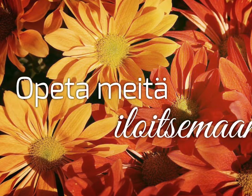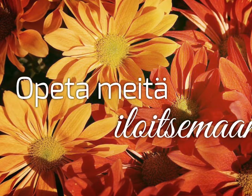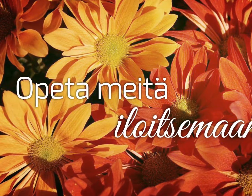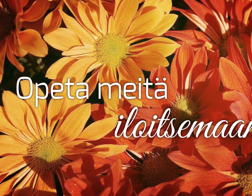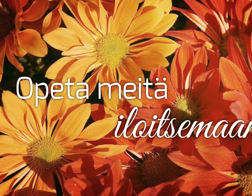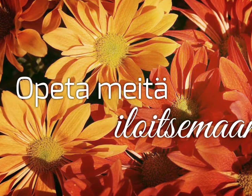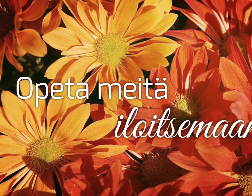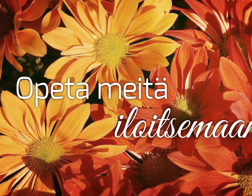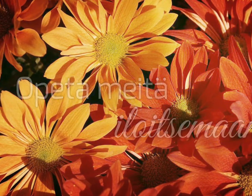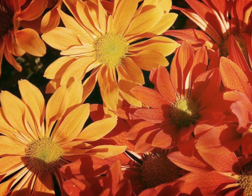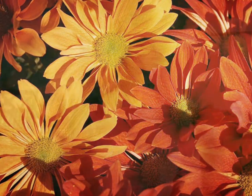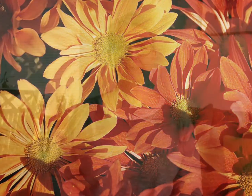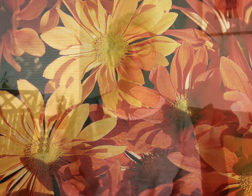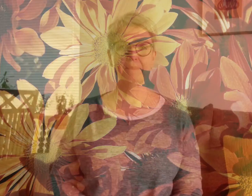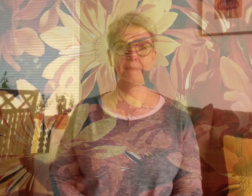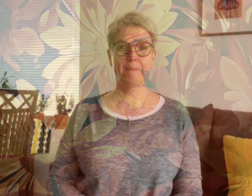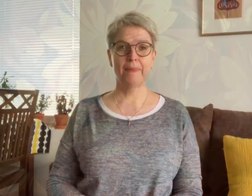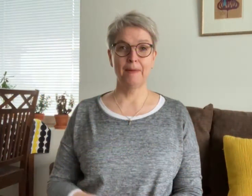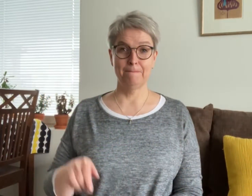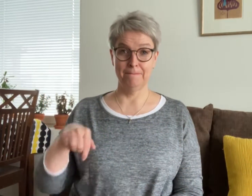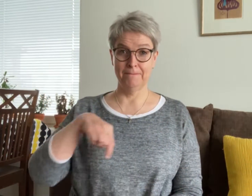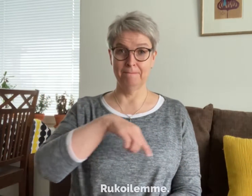Opeta meitä iloitsemaan.